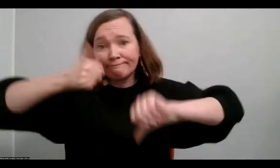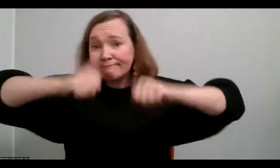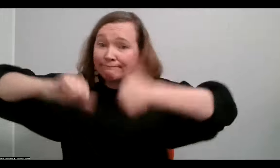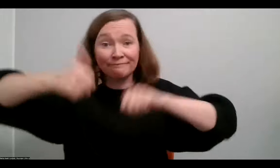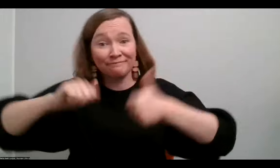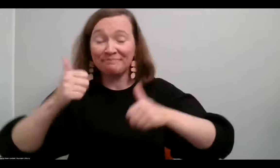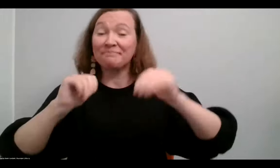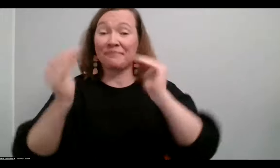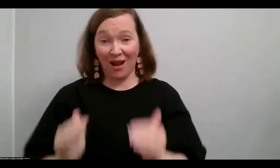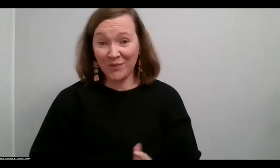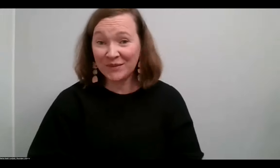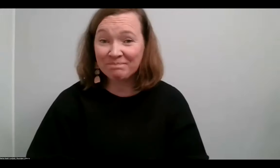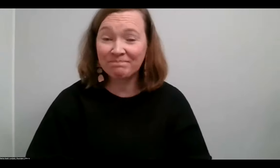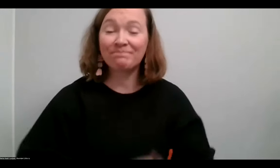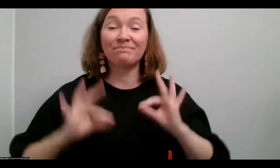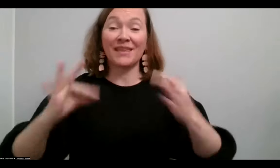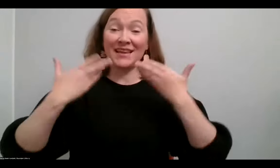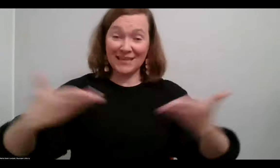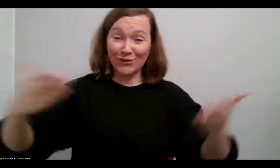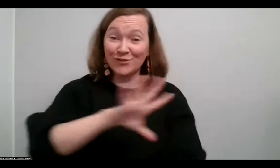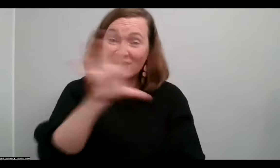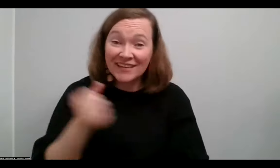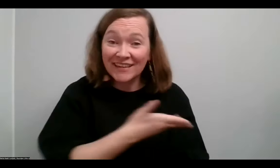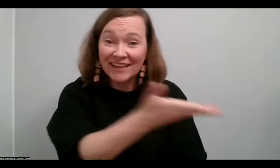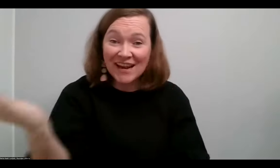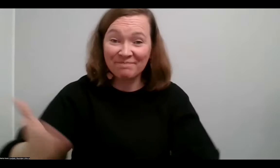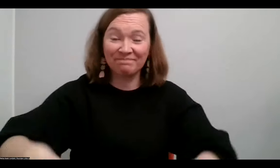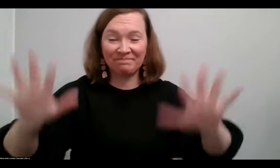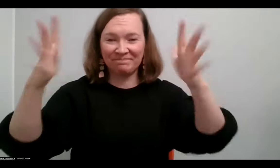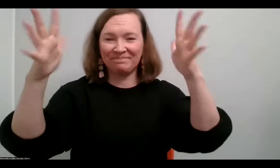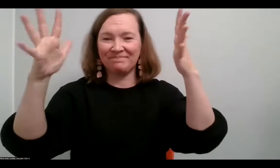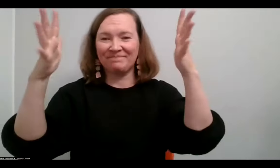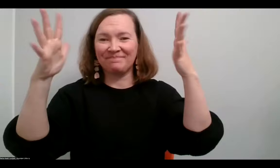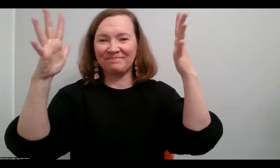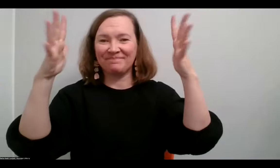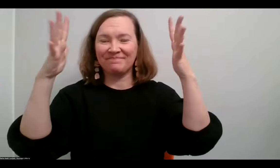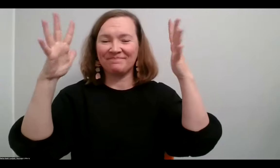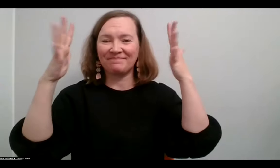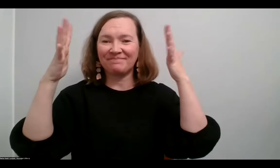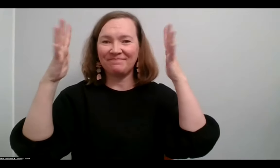vastaatte siihen, mikä oli hyvää, mikä ei niin hyvää. Antakaa palautetta. Kiitos kaikille.